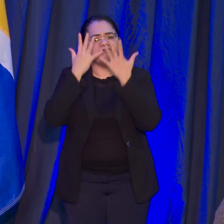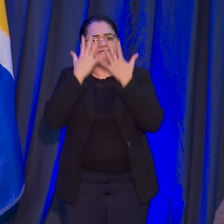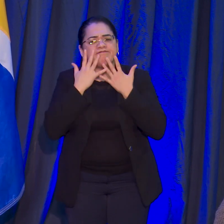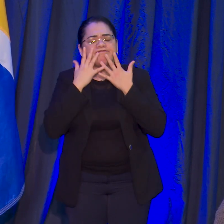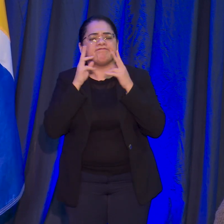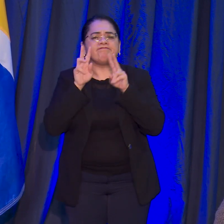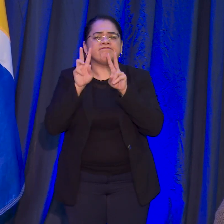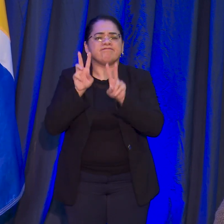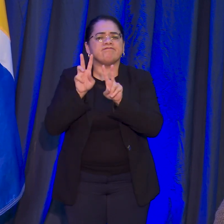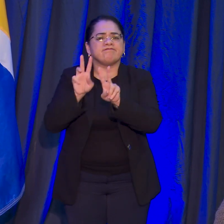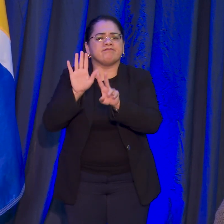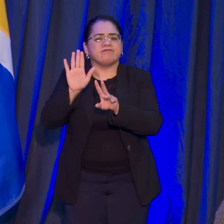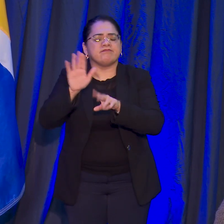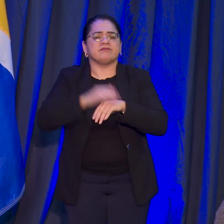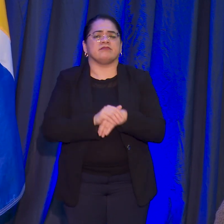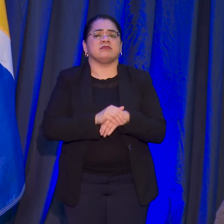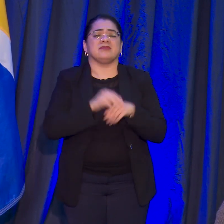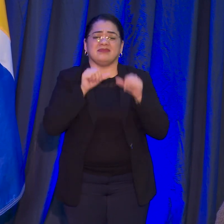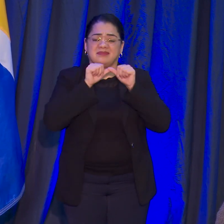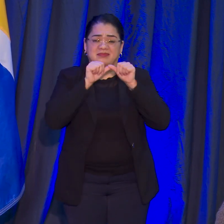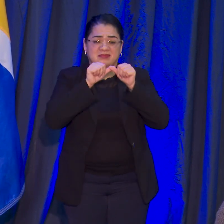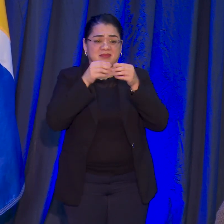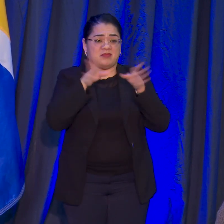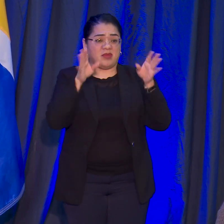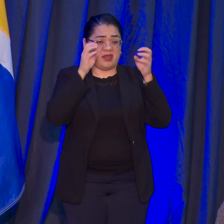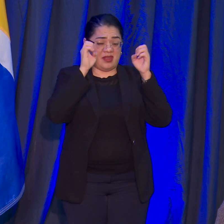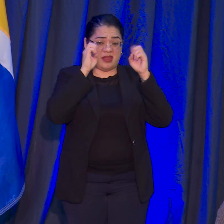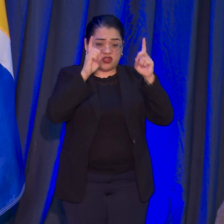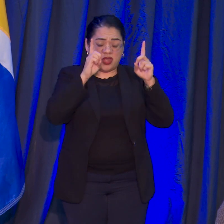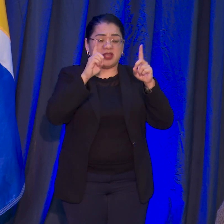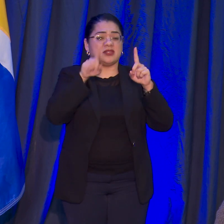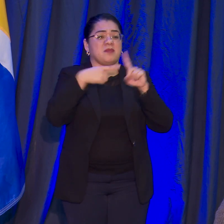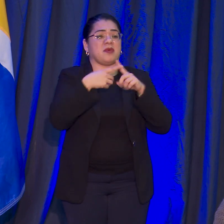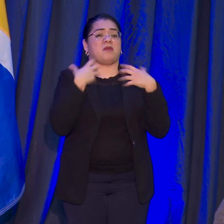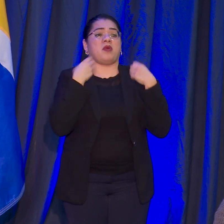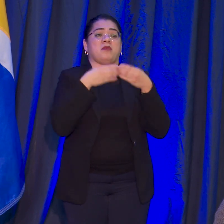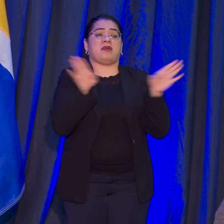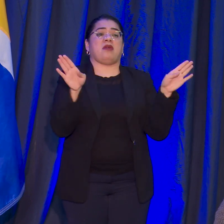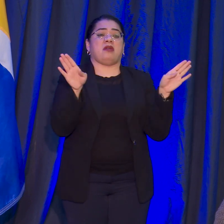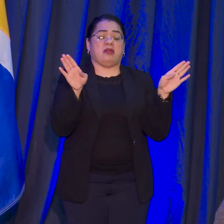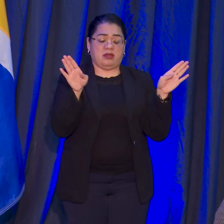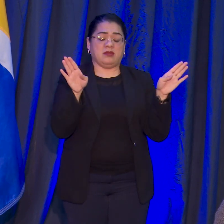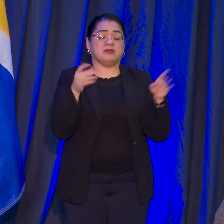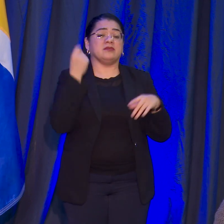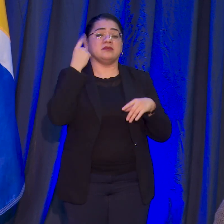emergencia de salud pública y continuaremos trabajando fuertemente para que la prevención